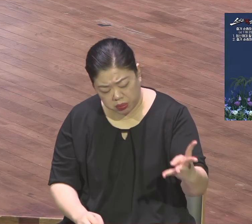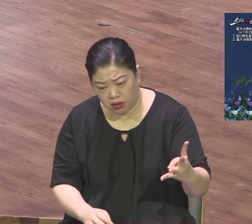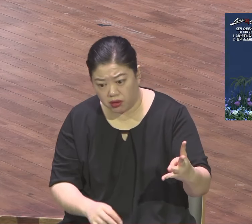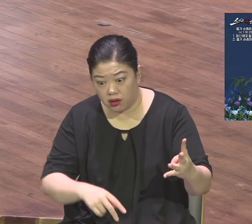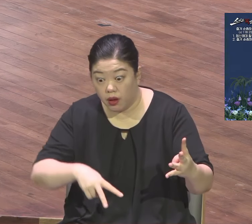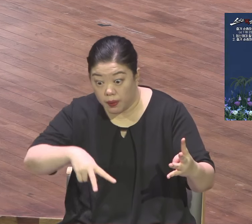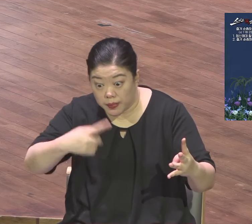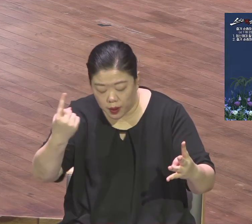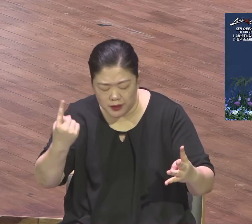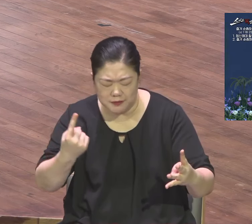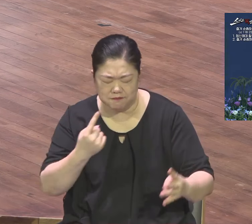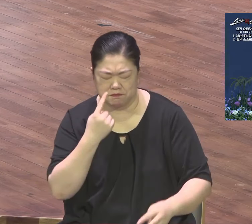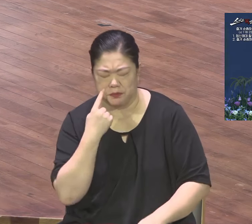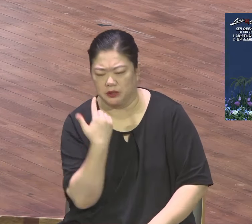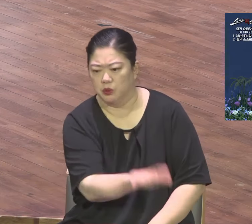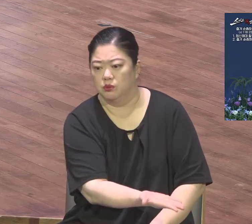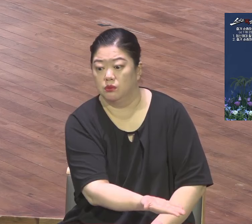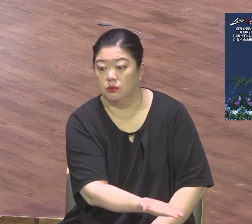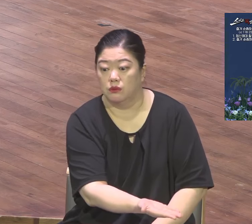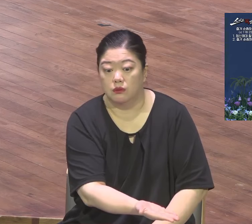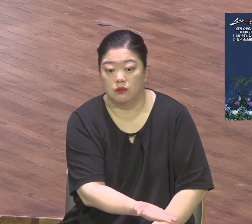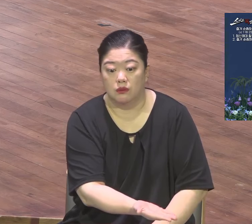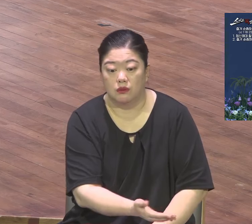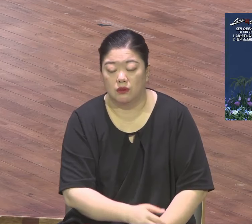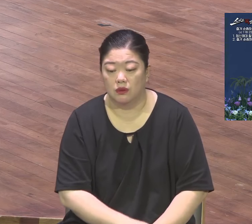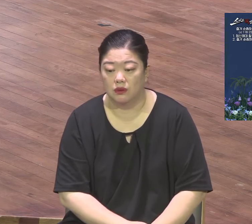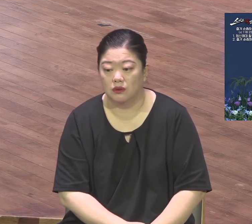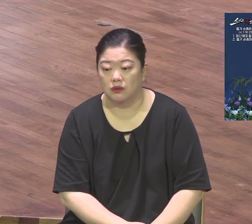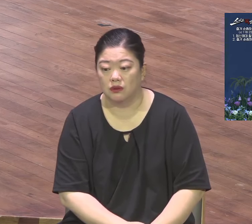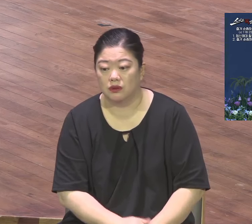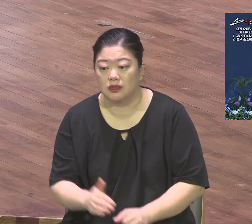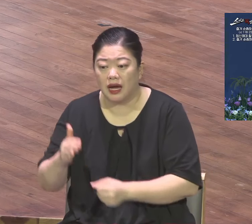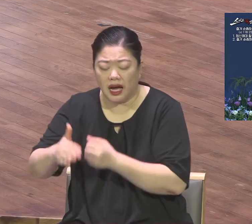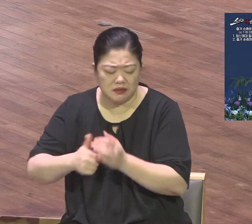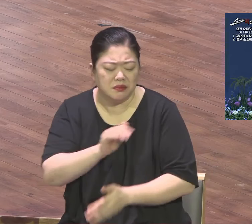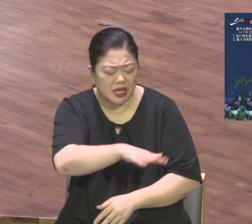진심으로 나를 의식하고 나에게 나오라.